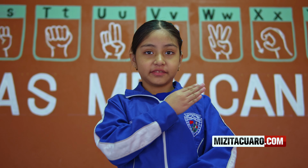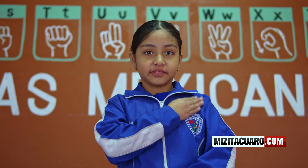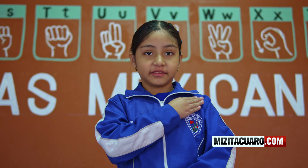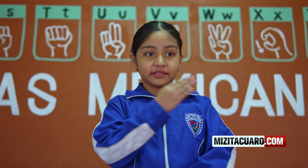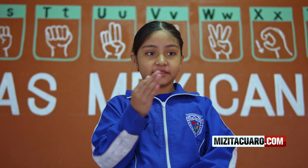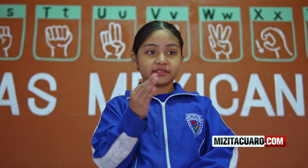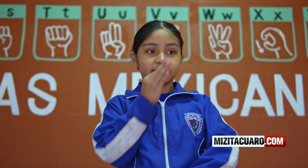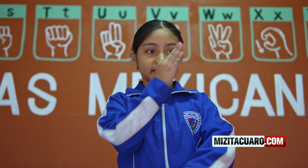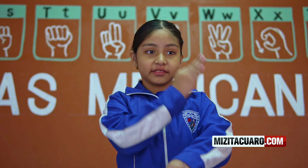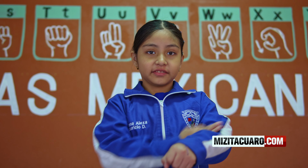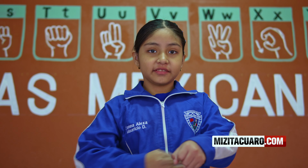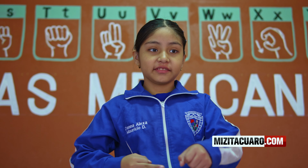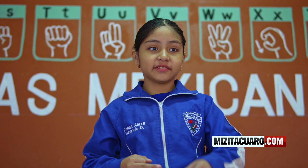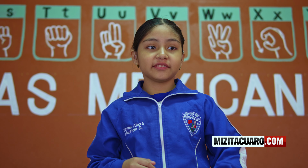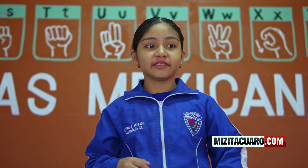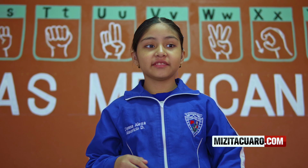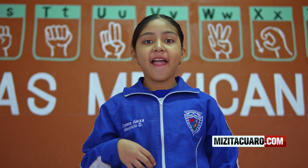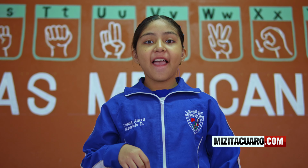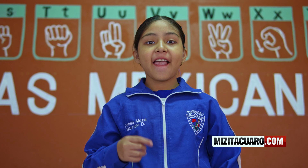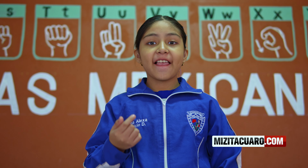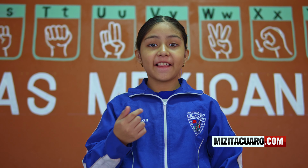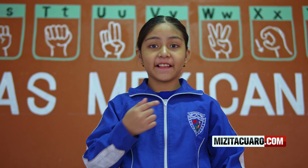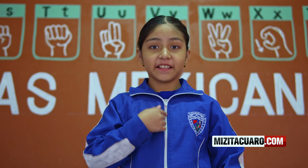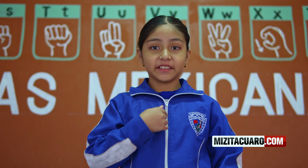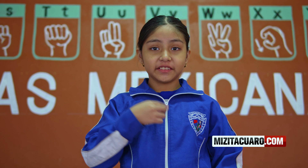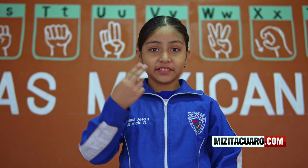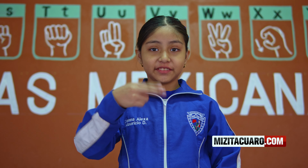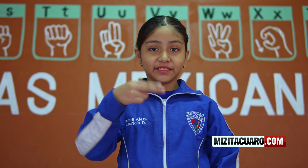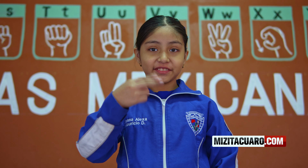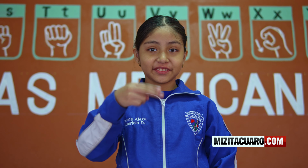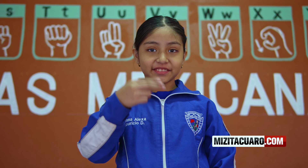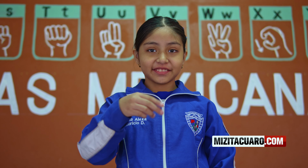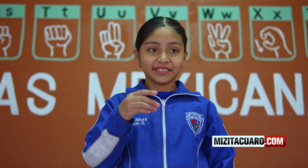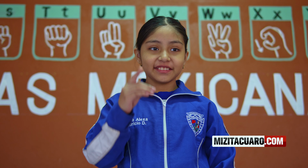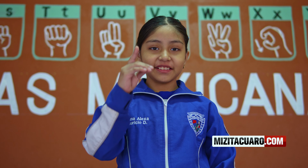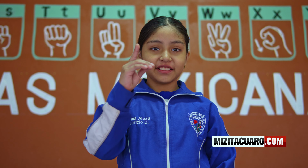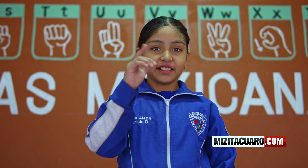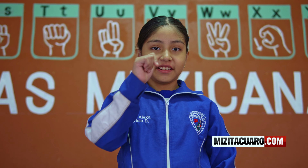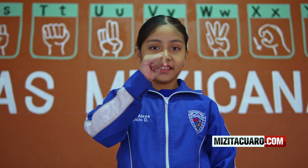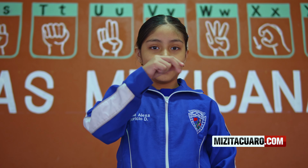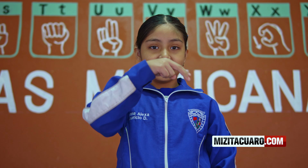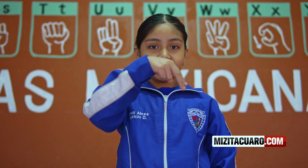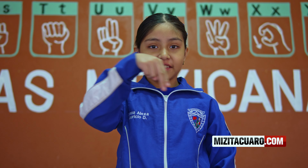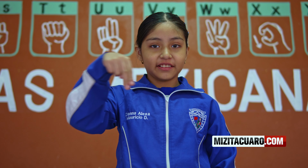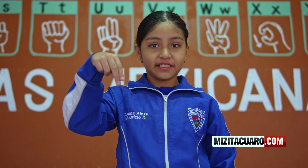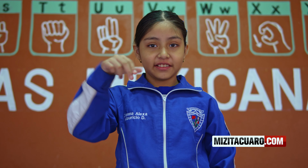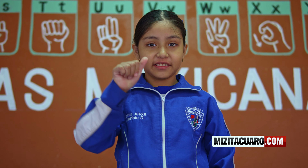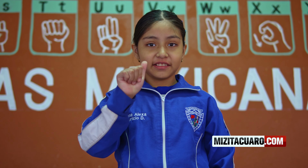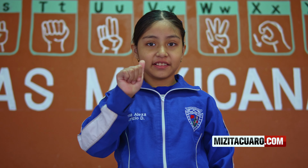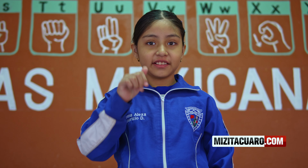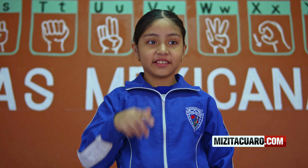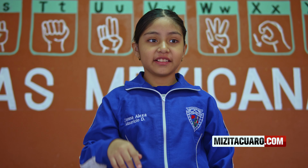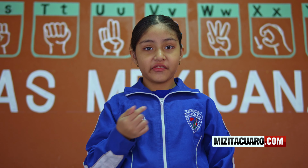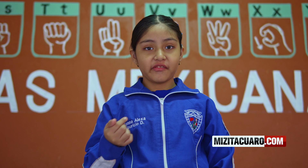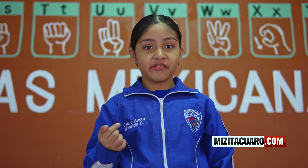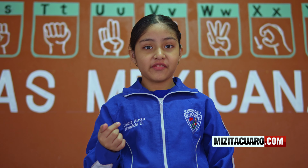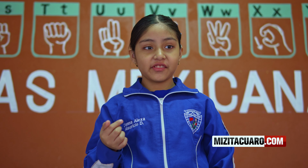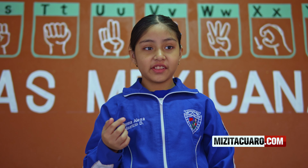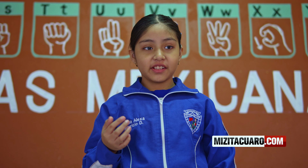Gracias. Hola, buenos días. Mi nombre es